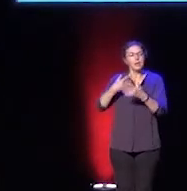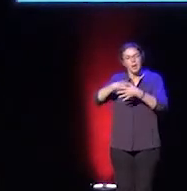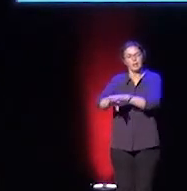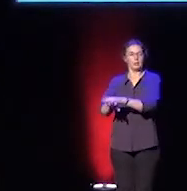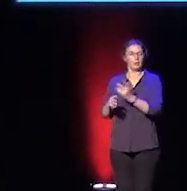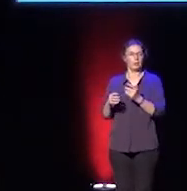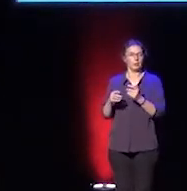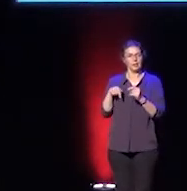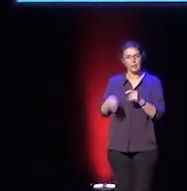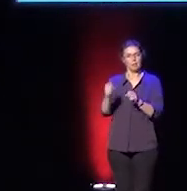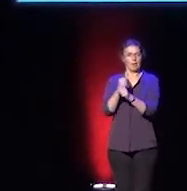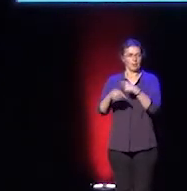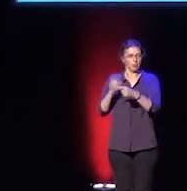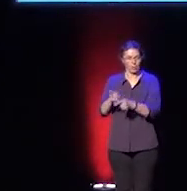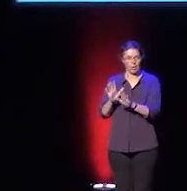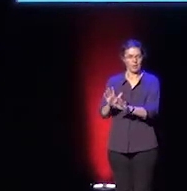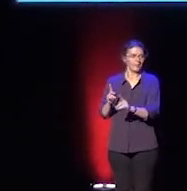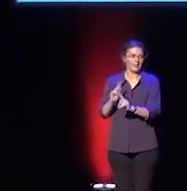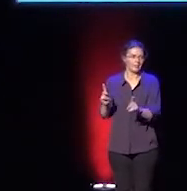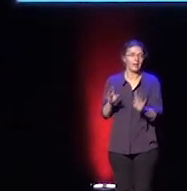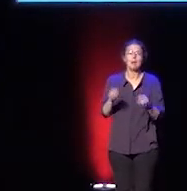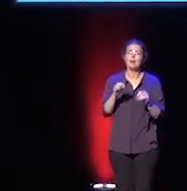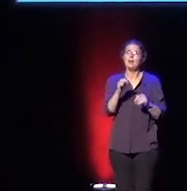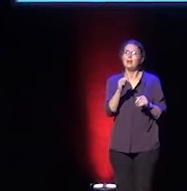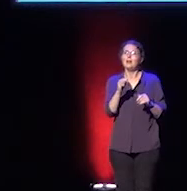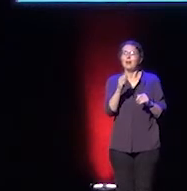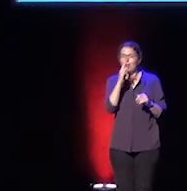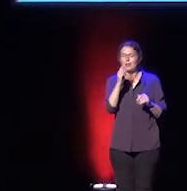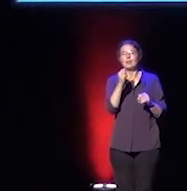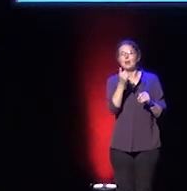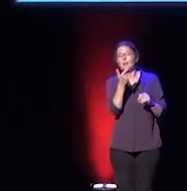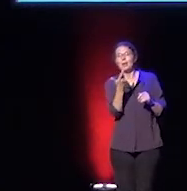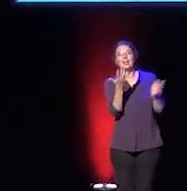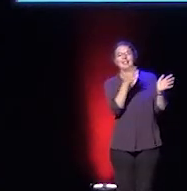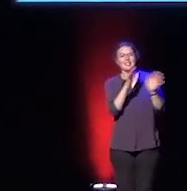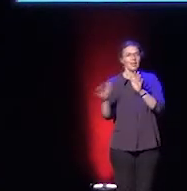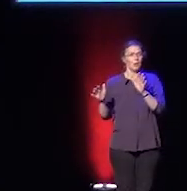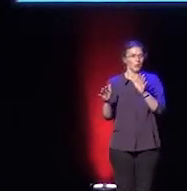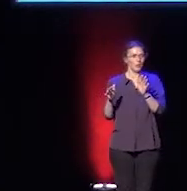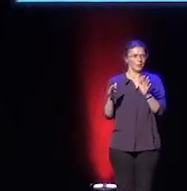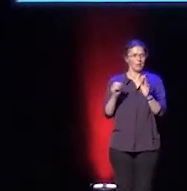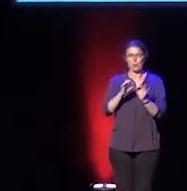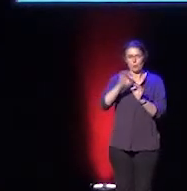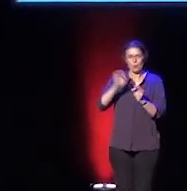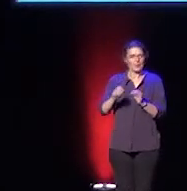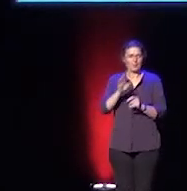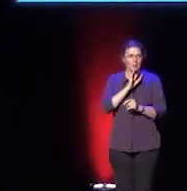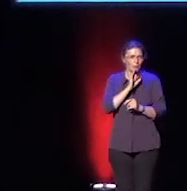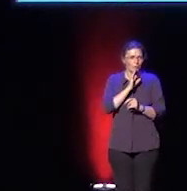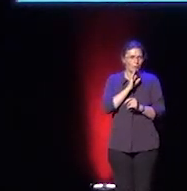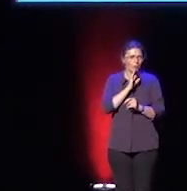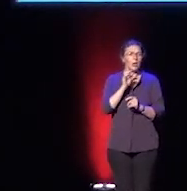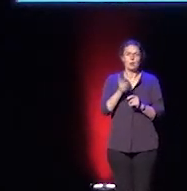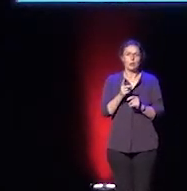und im Arbeitsprozess zu halten. Aber immerhin einige 10.000 erfüllen nicht nur die Quote nicht, sondern sie erfüllen